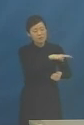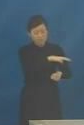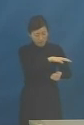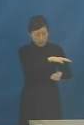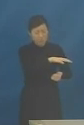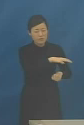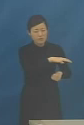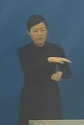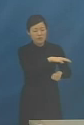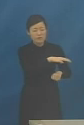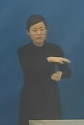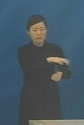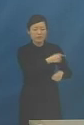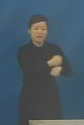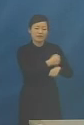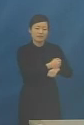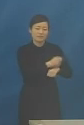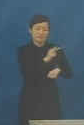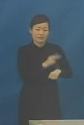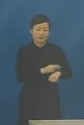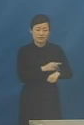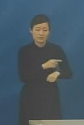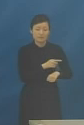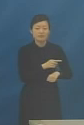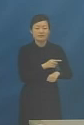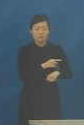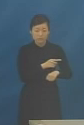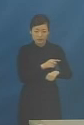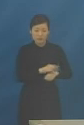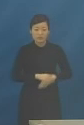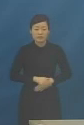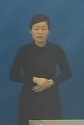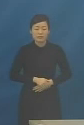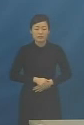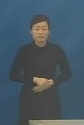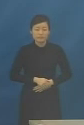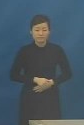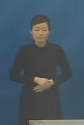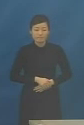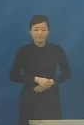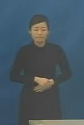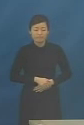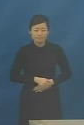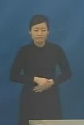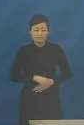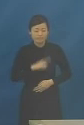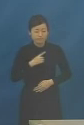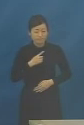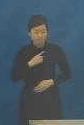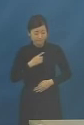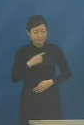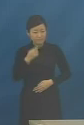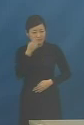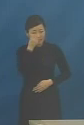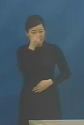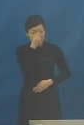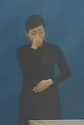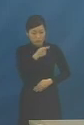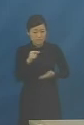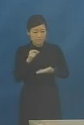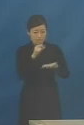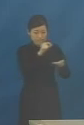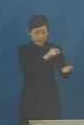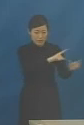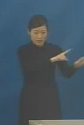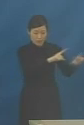ましてまぁその辺は先方の方のあのどういうお答え家庭にまずは注目をしていく必要がある